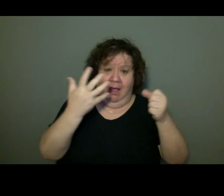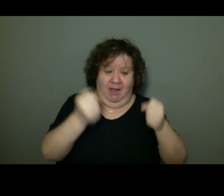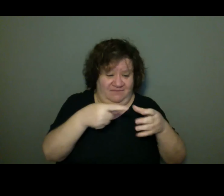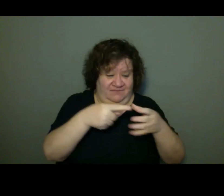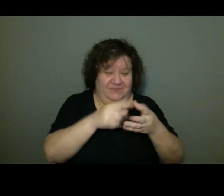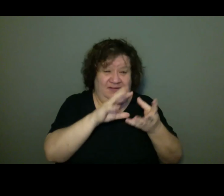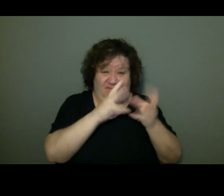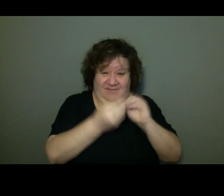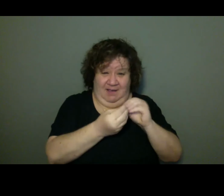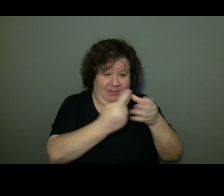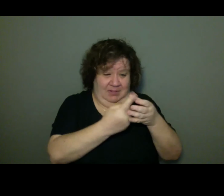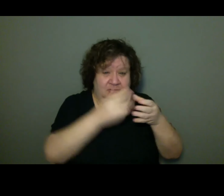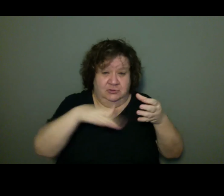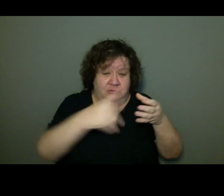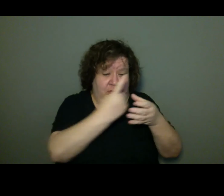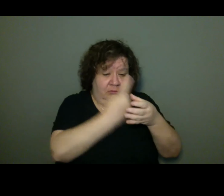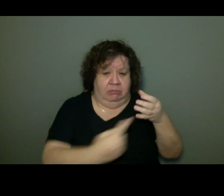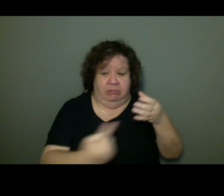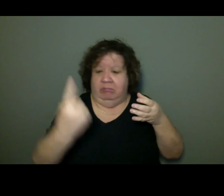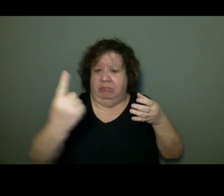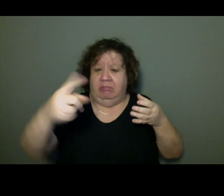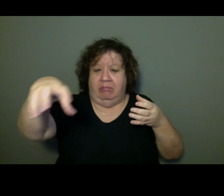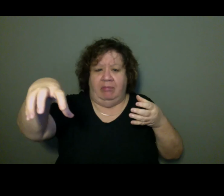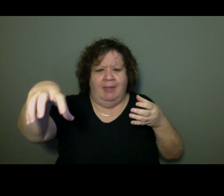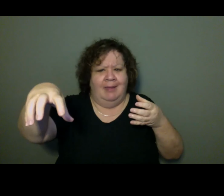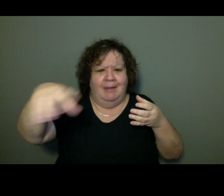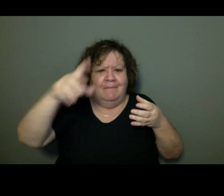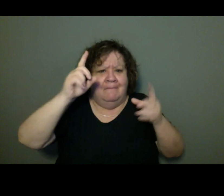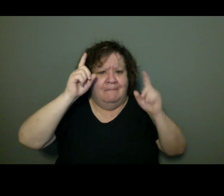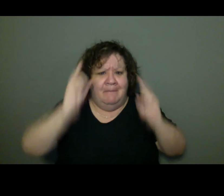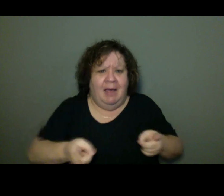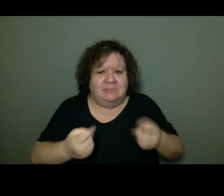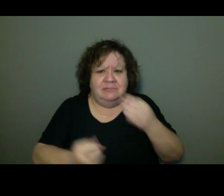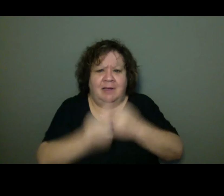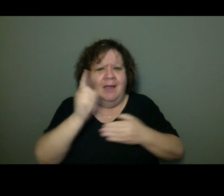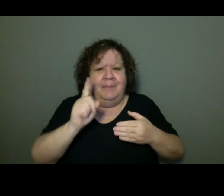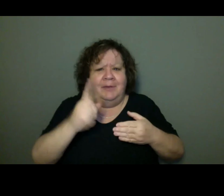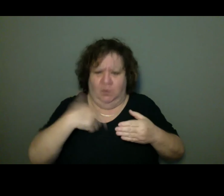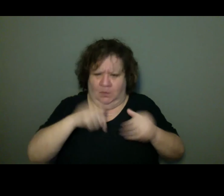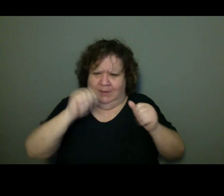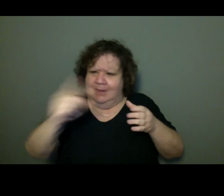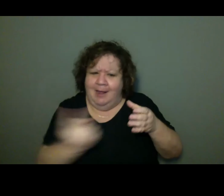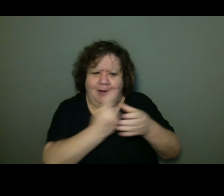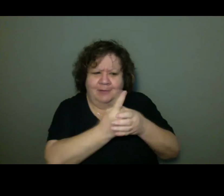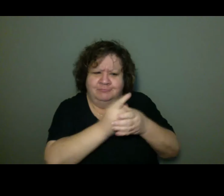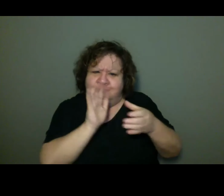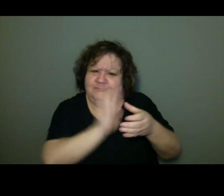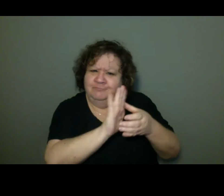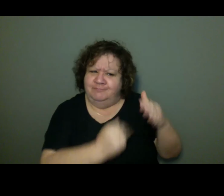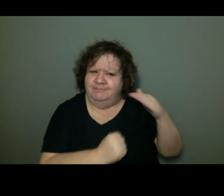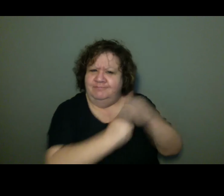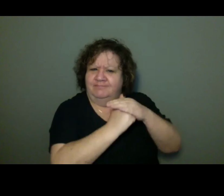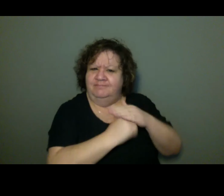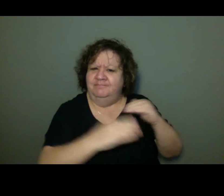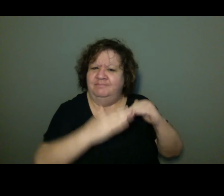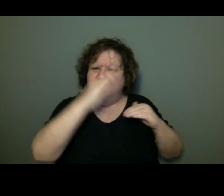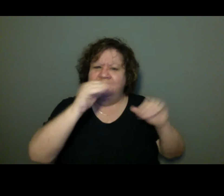a veces los servicios sociales reaccionan demasiado tarde. Hay que tener en cuenta, por lo tanto,